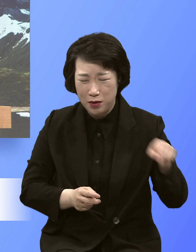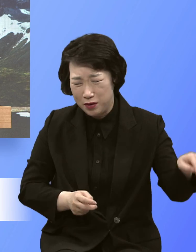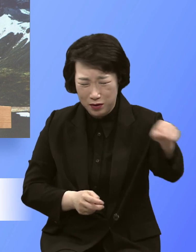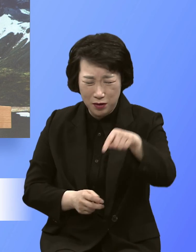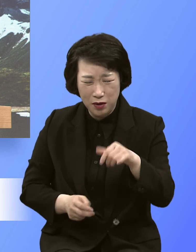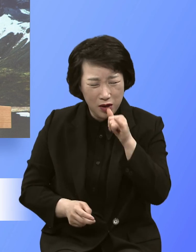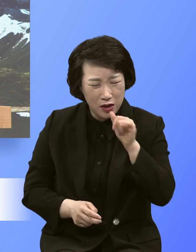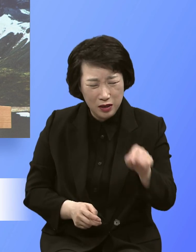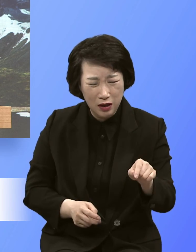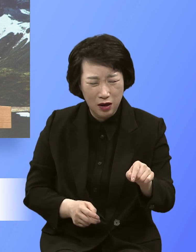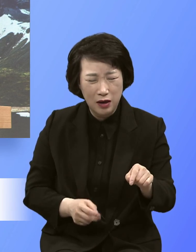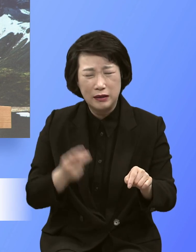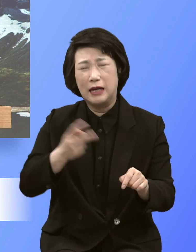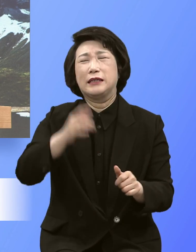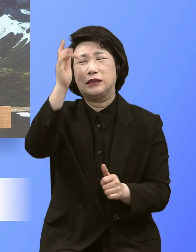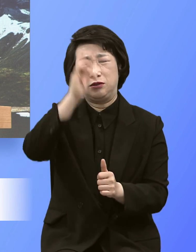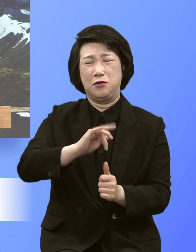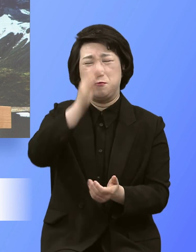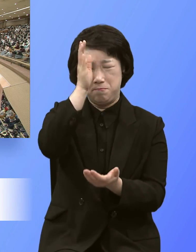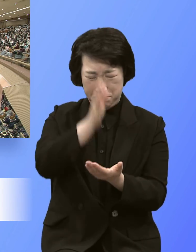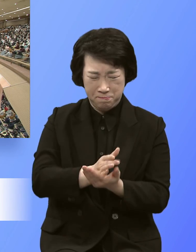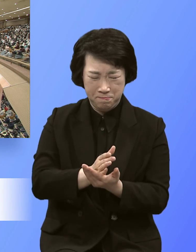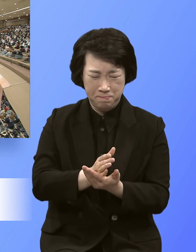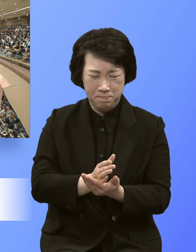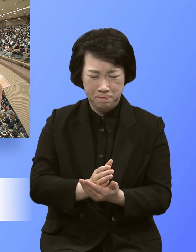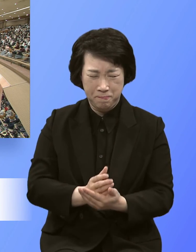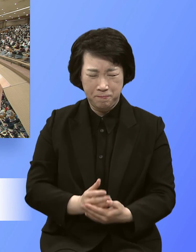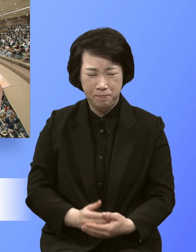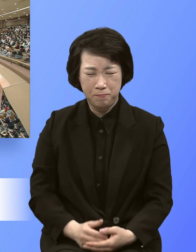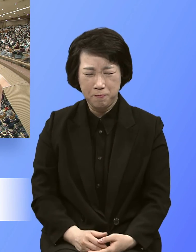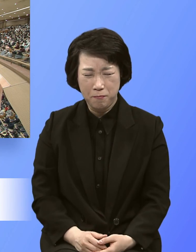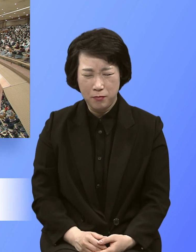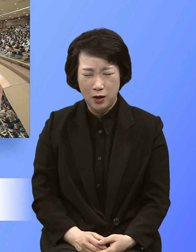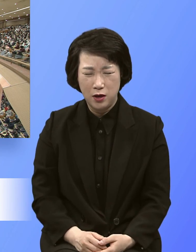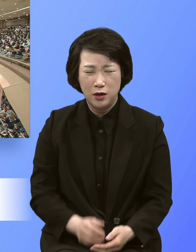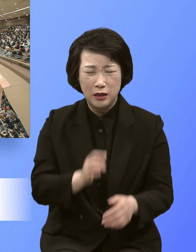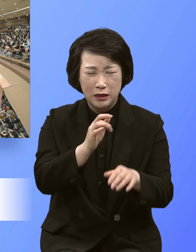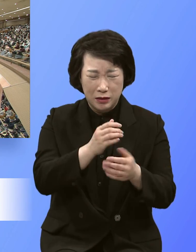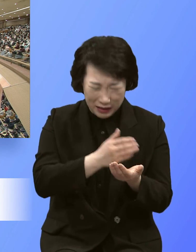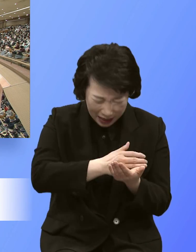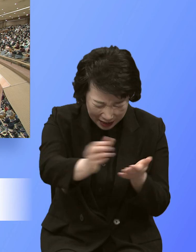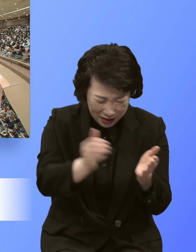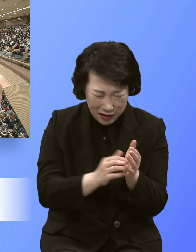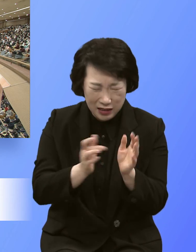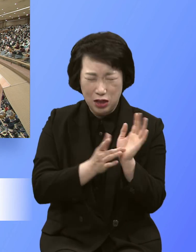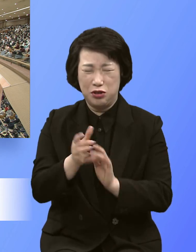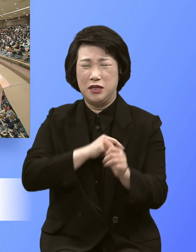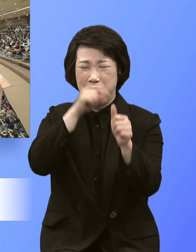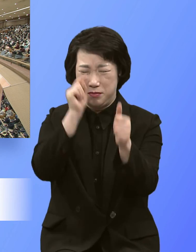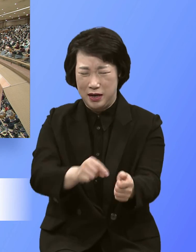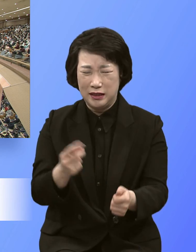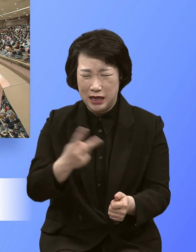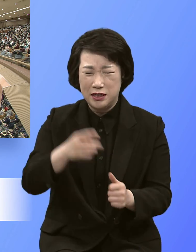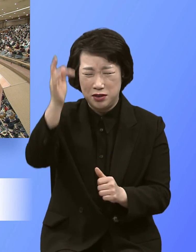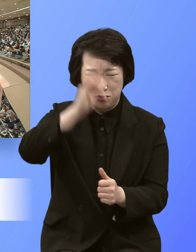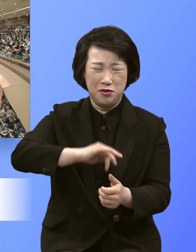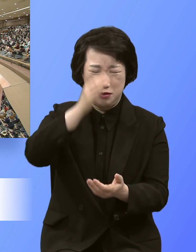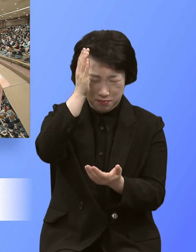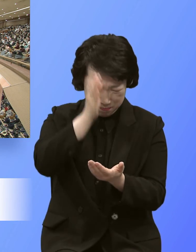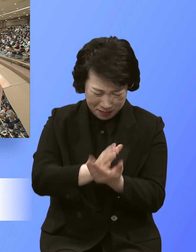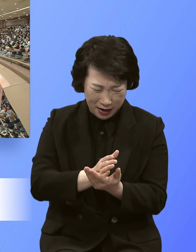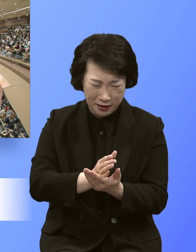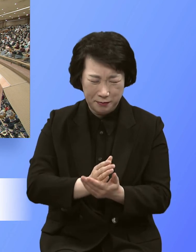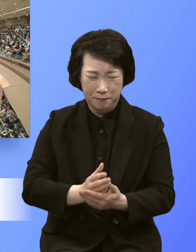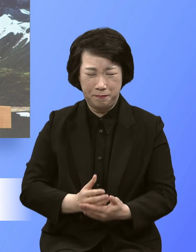파괴자야 다시는 들어오지 마라. 나가려면 예수로 명하노니 다시는 들어오지